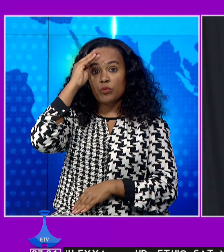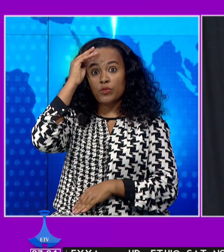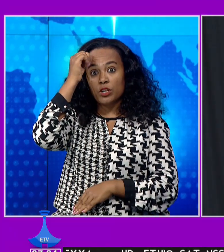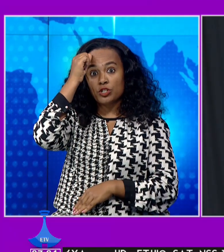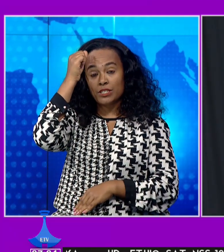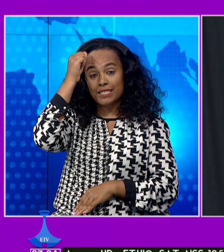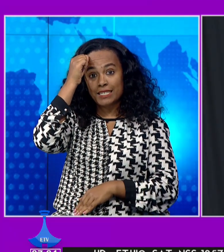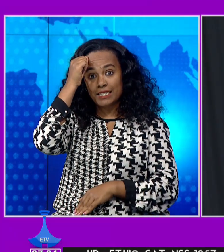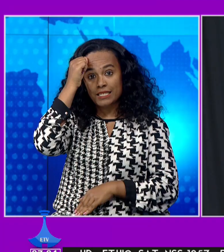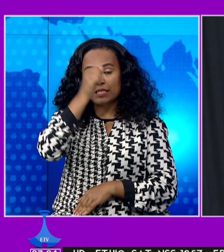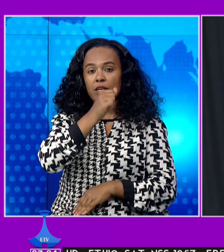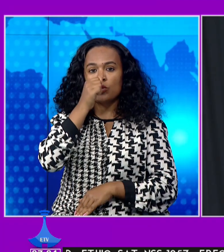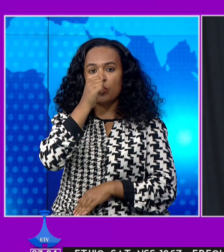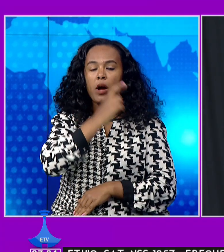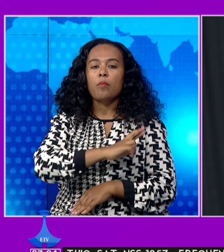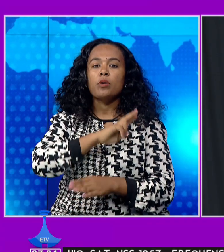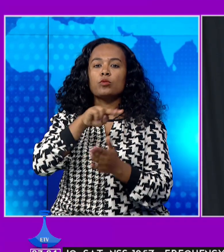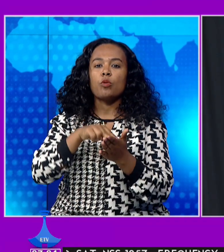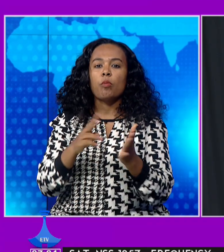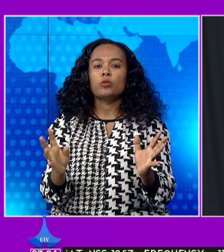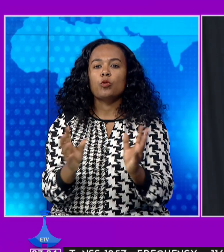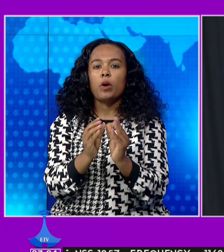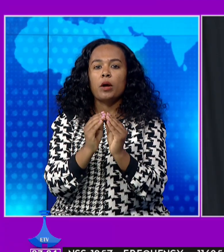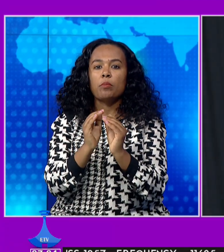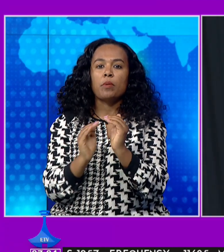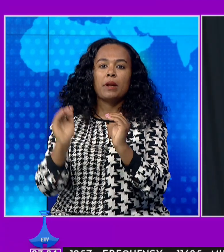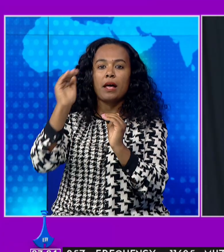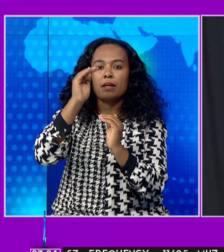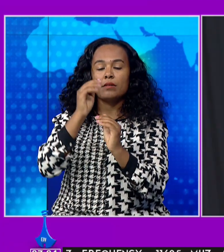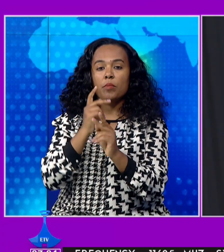ኢድሪስ የኢትዮጵያ ሃይማኖት ተቋማት ጉባኤን በበላይ ጠባቂነት